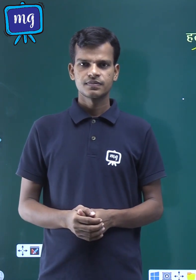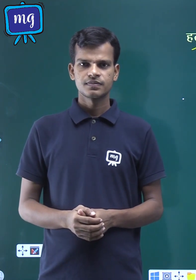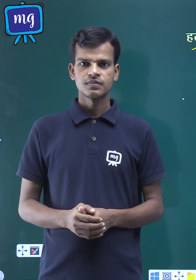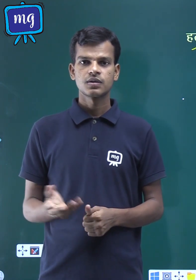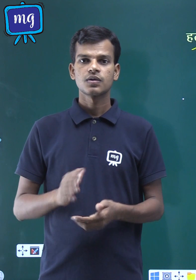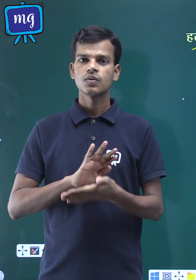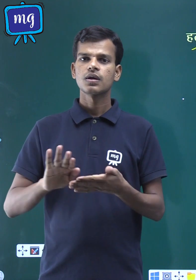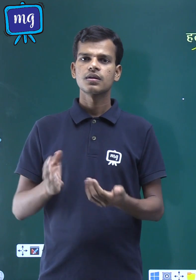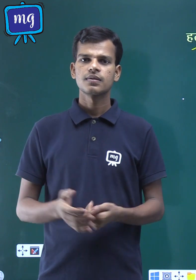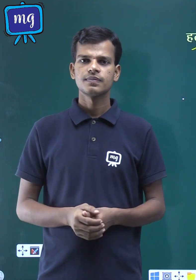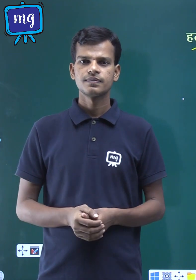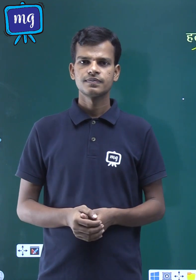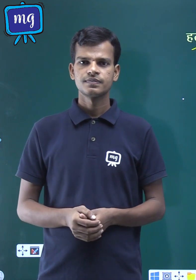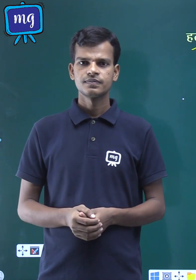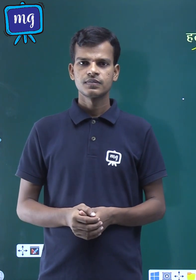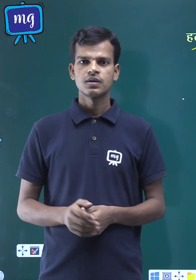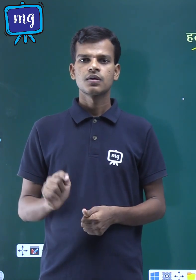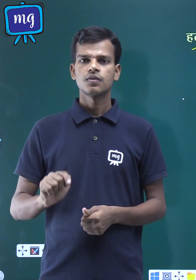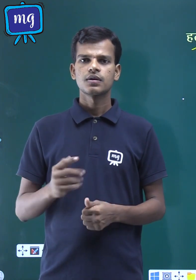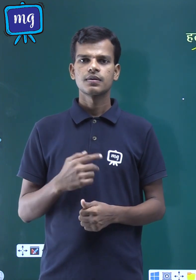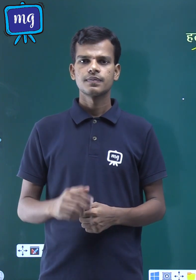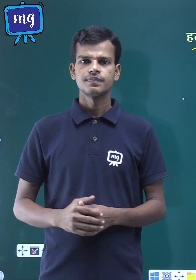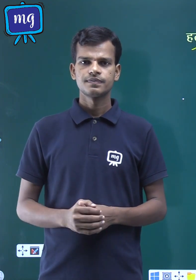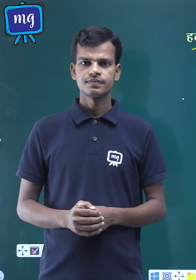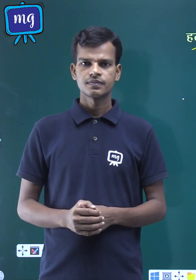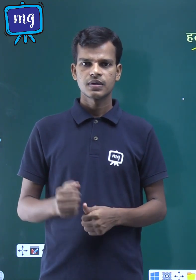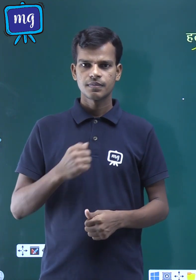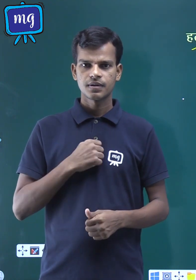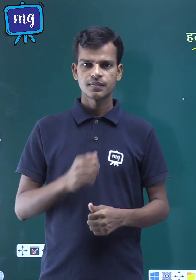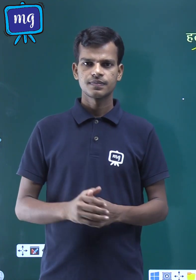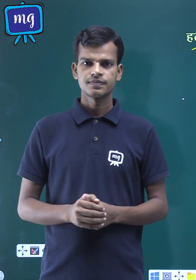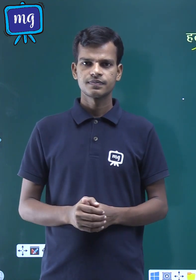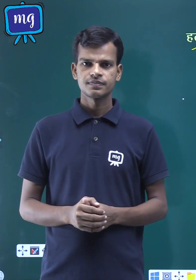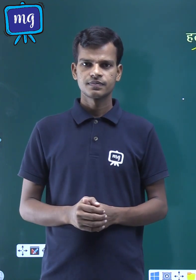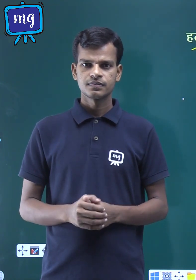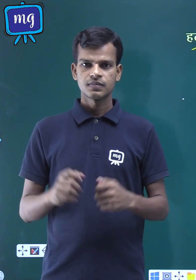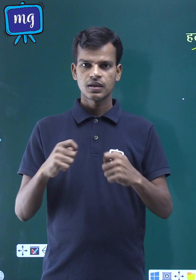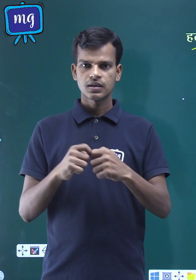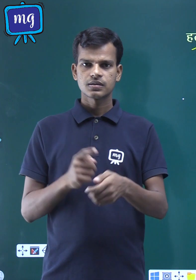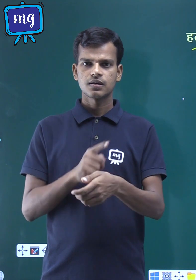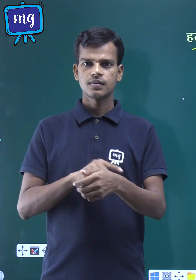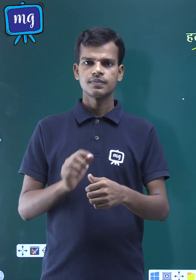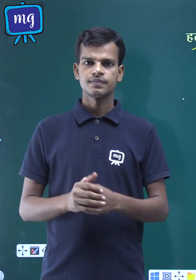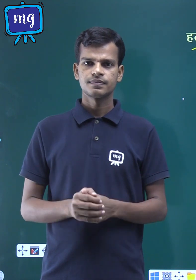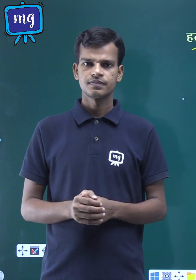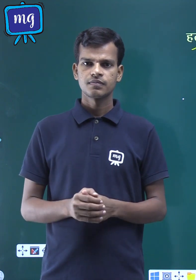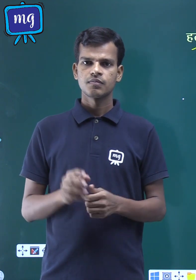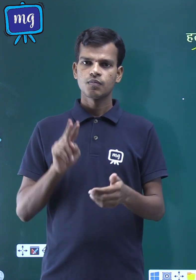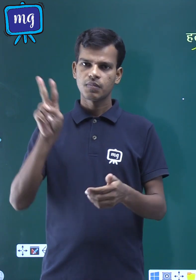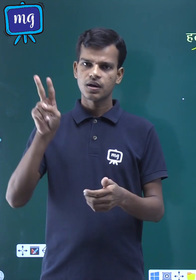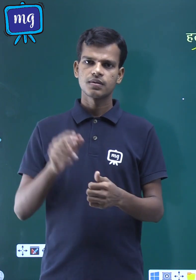क्यों हटाते हैं, क्योंकि हमें x का